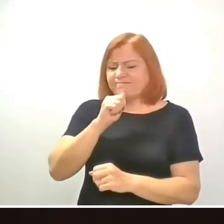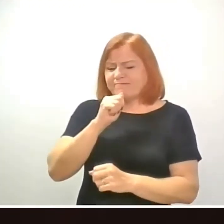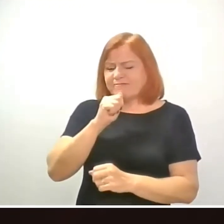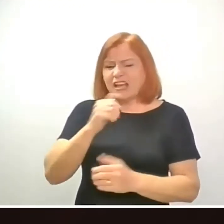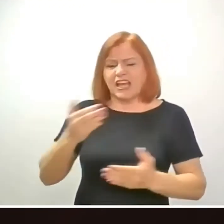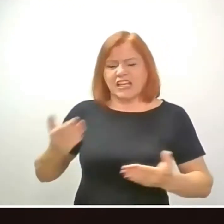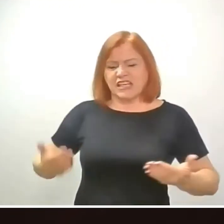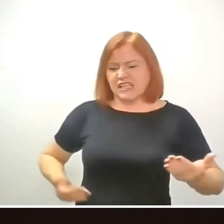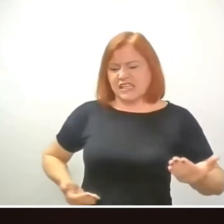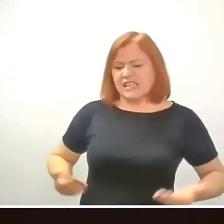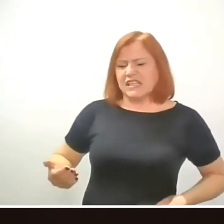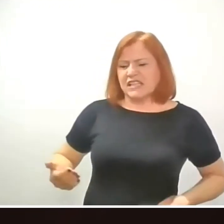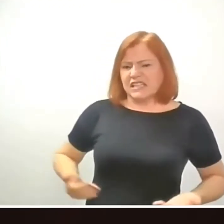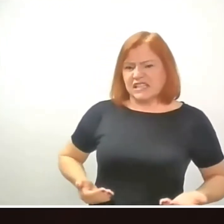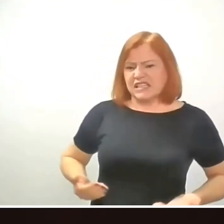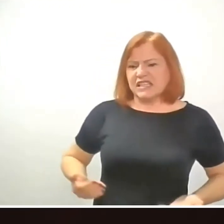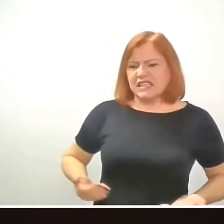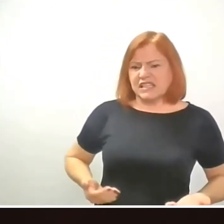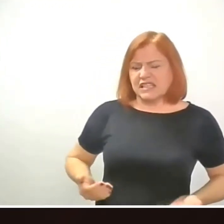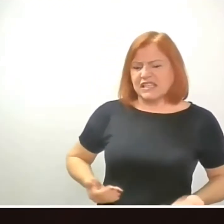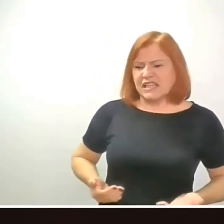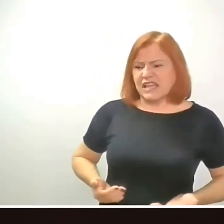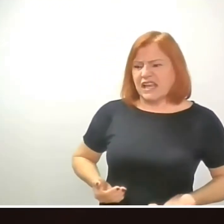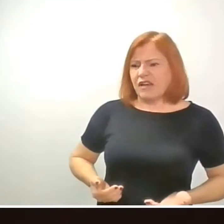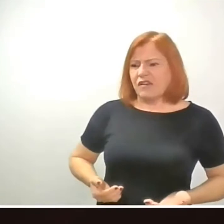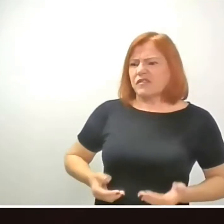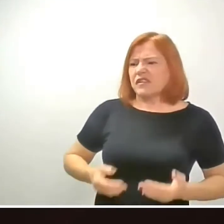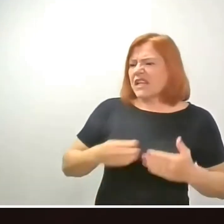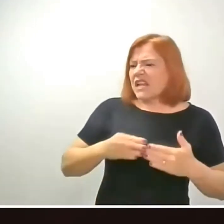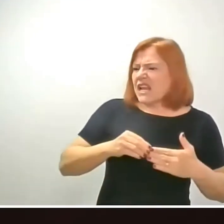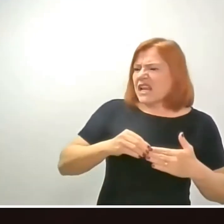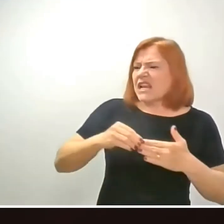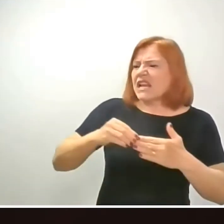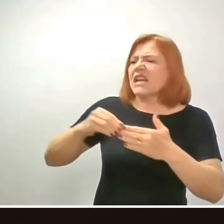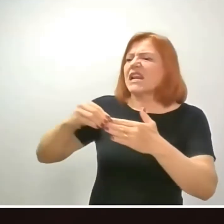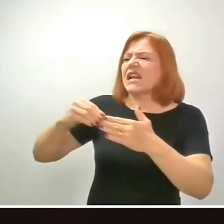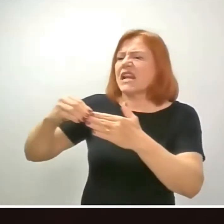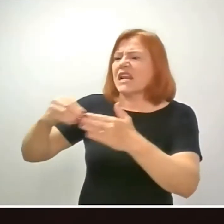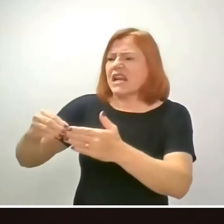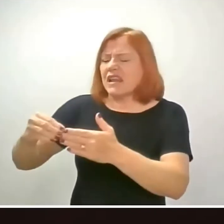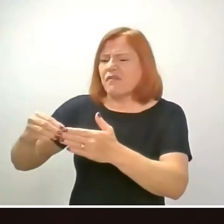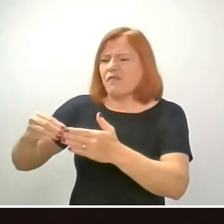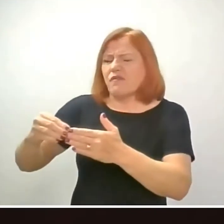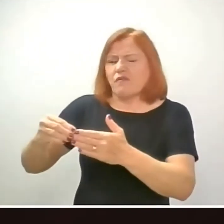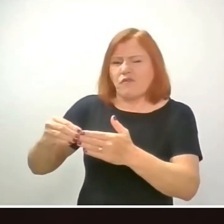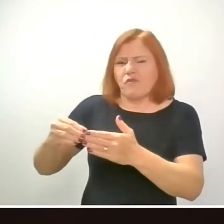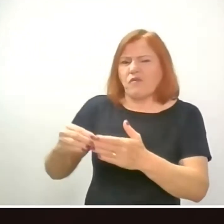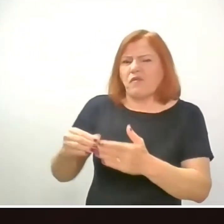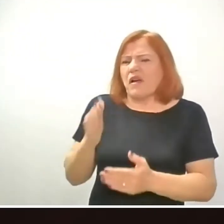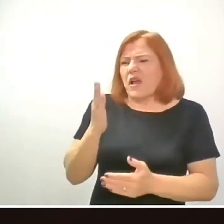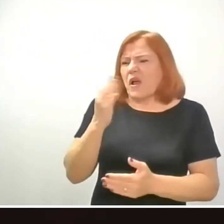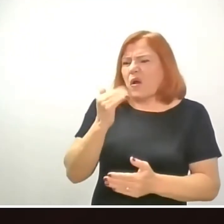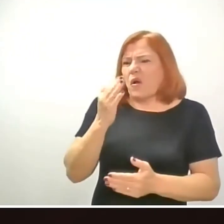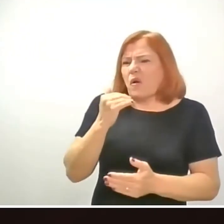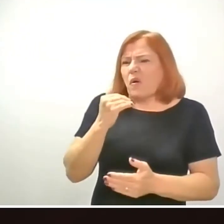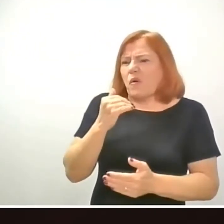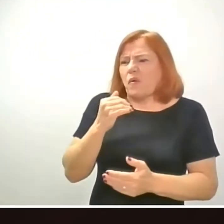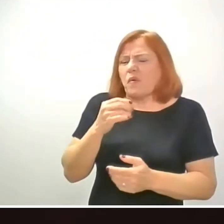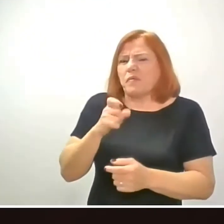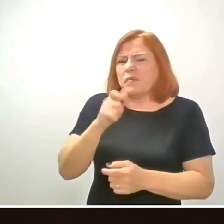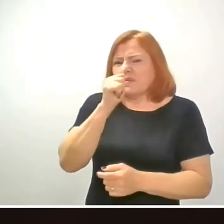praticarem a prostituição e a comerem coisas sacrificadas aos ídolos. Isso já está em